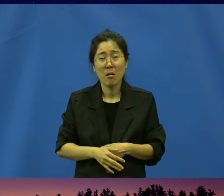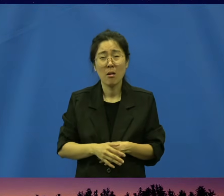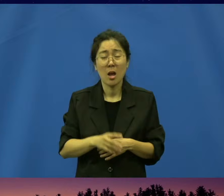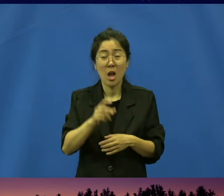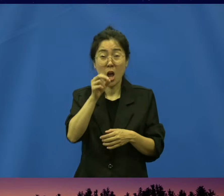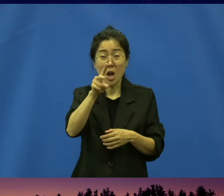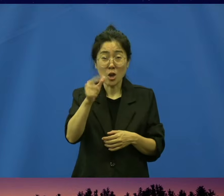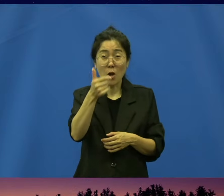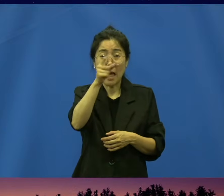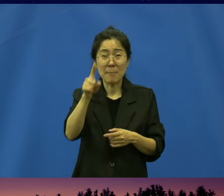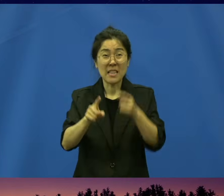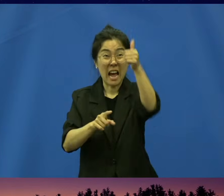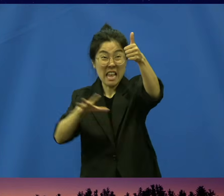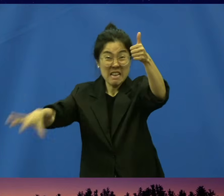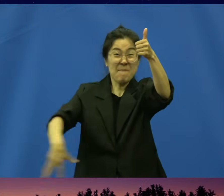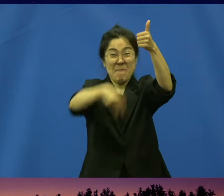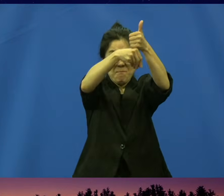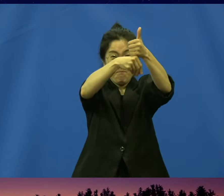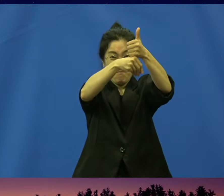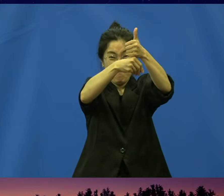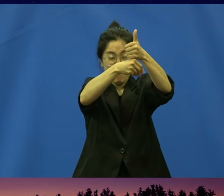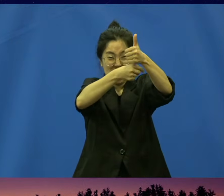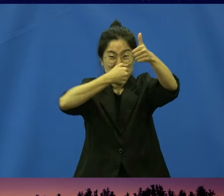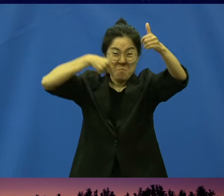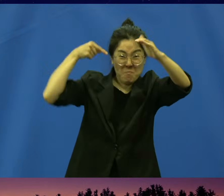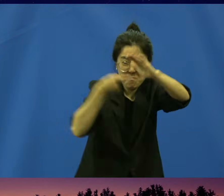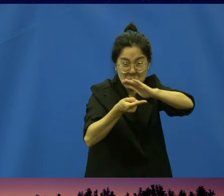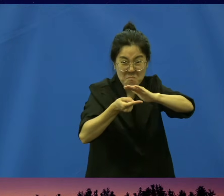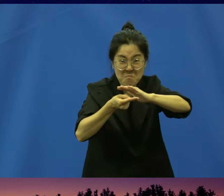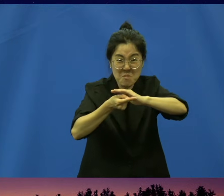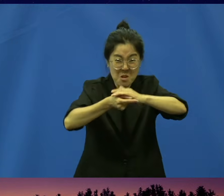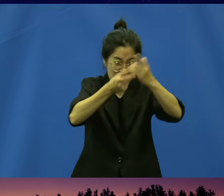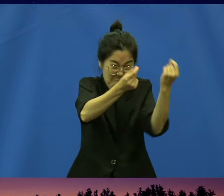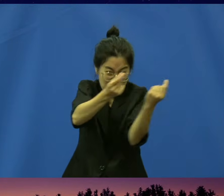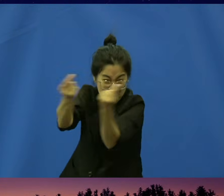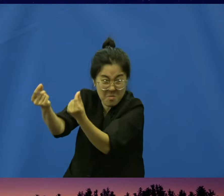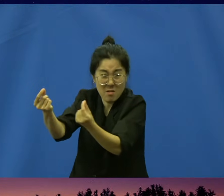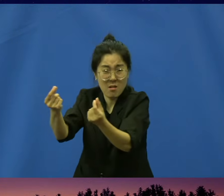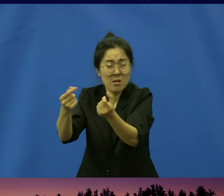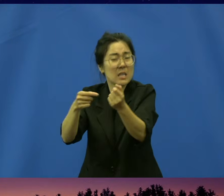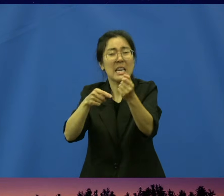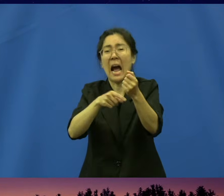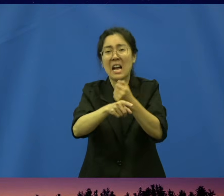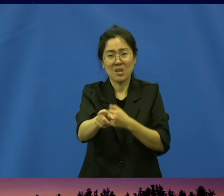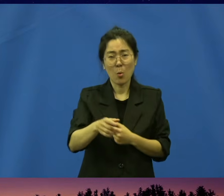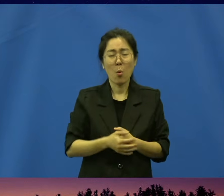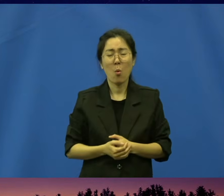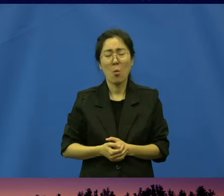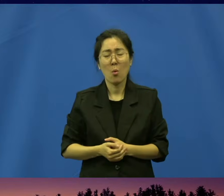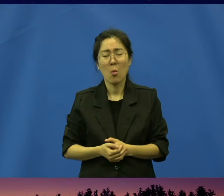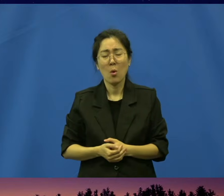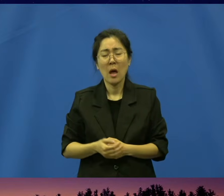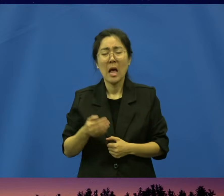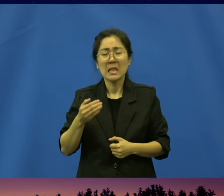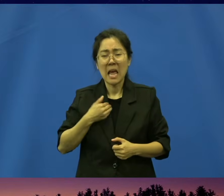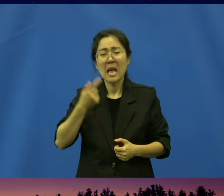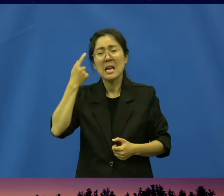연합은 서로 다른 생각을 조율하는 것입니다. 그렇죠? 그리하여서